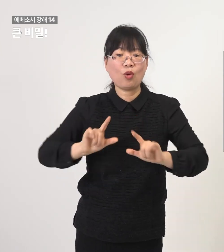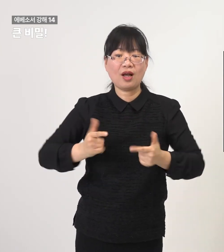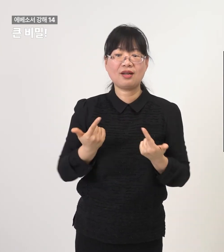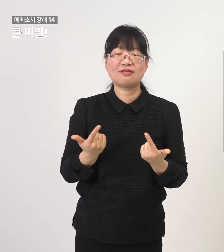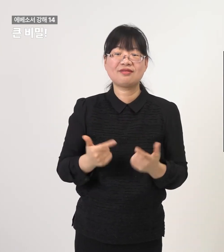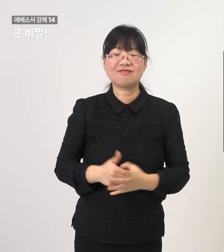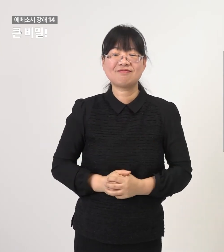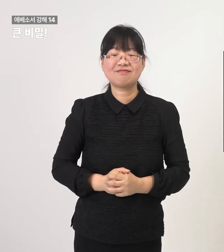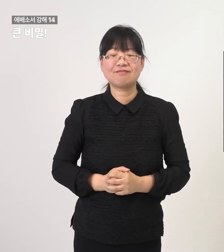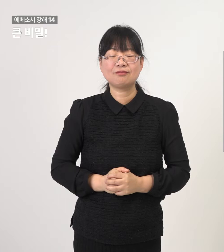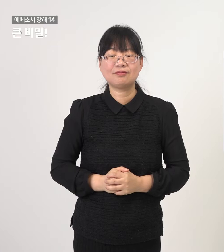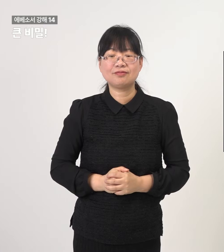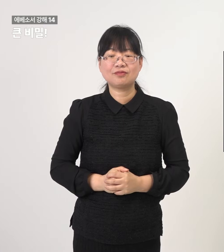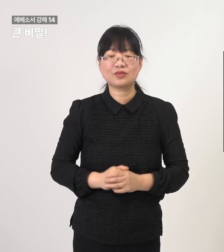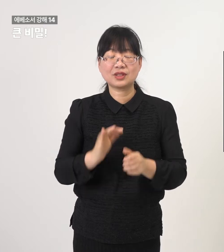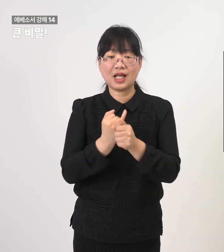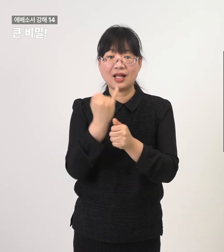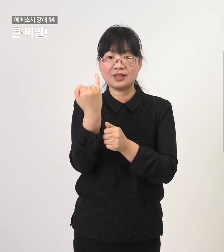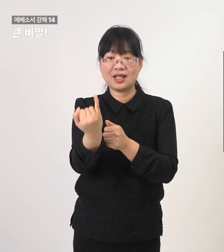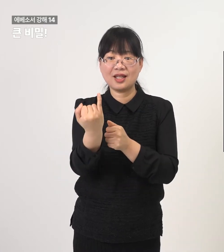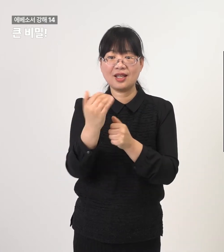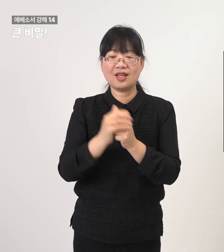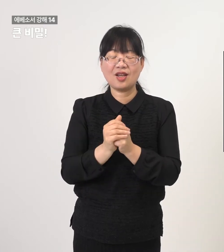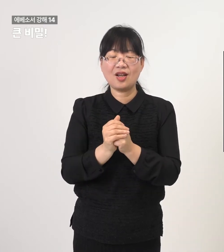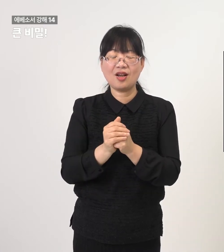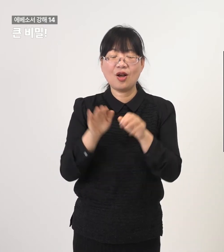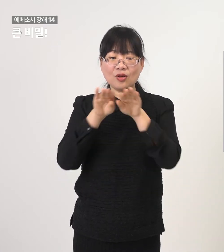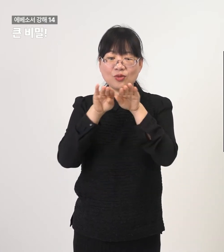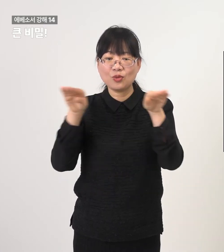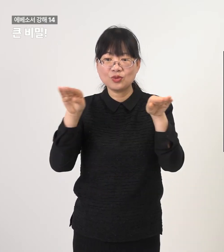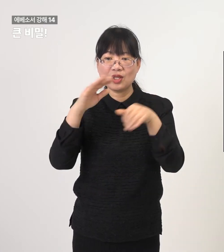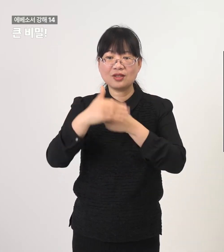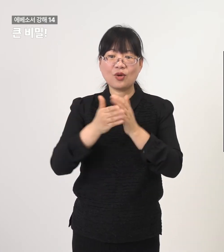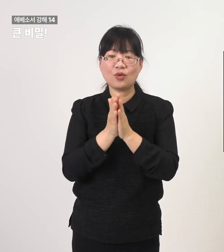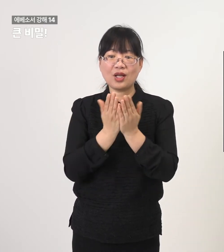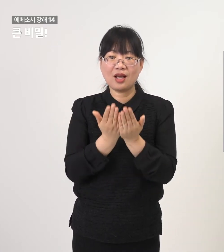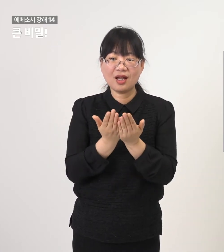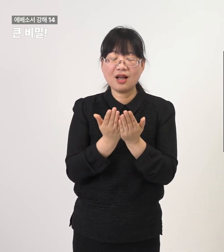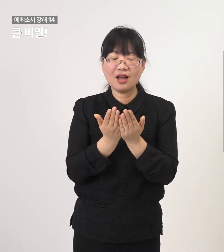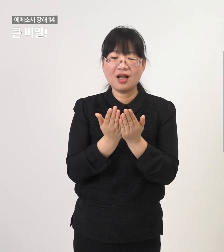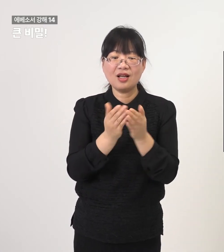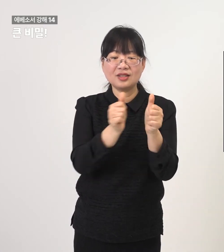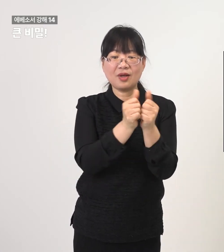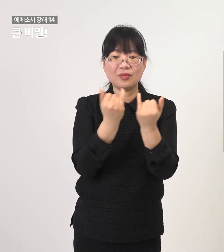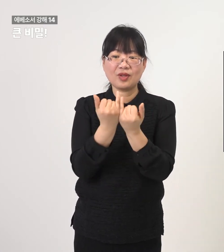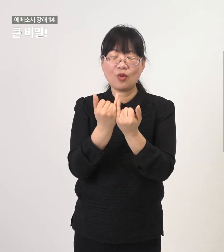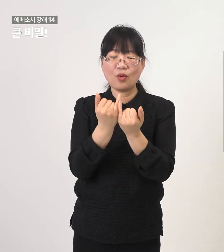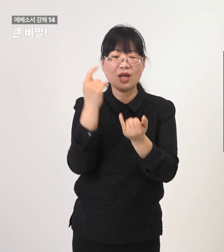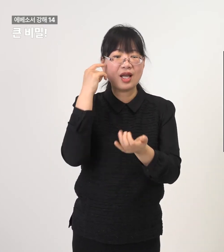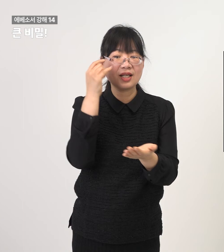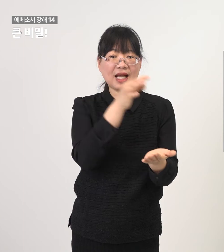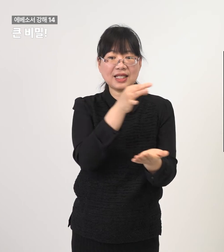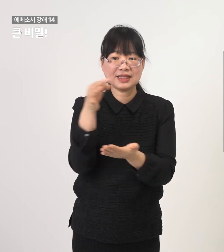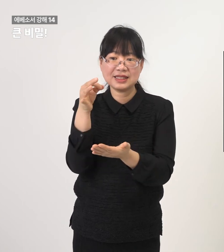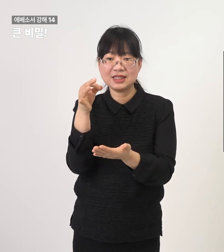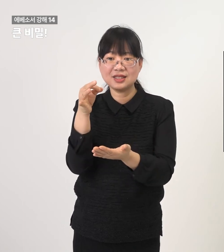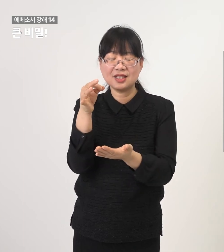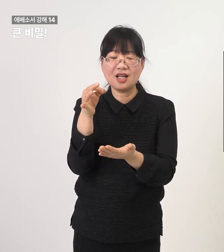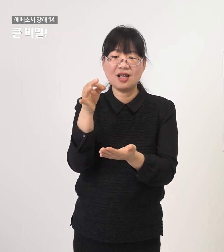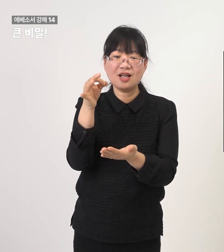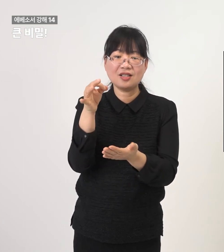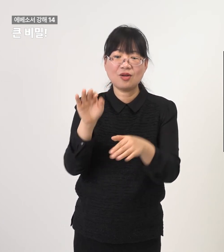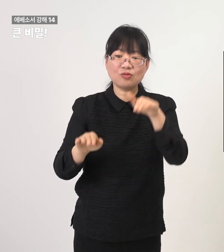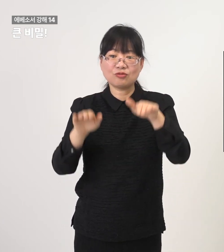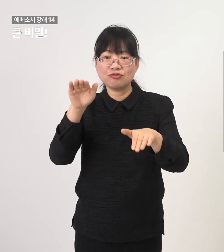아니에요. 아내도 동등하게, 성경에는 어디에도 남녀의 가치를 열등하다 하등하다